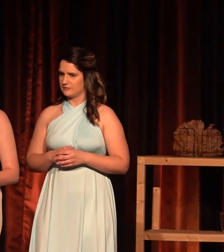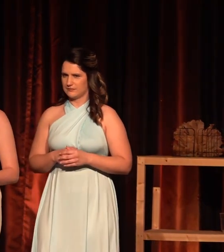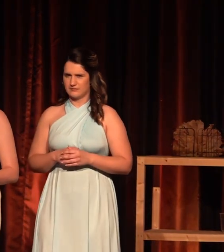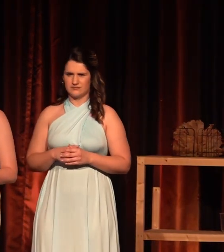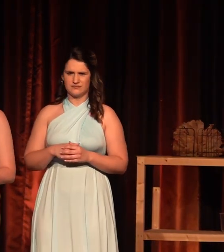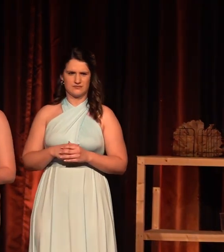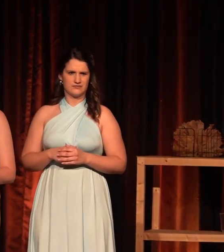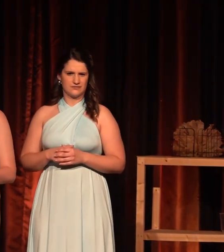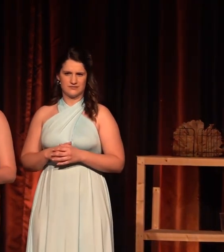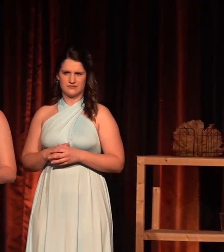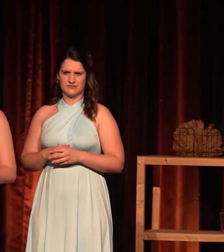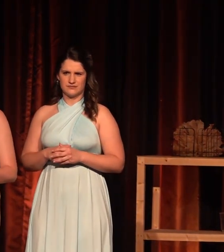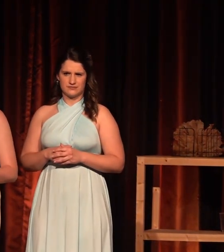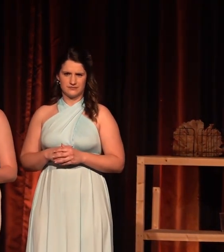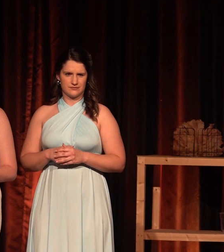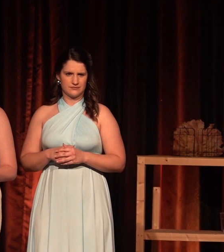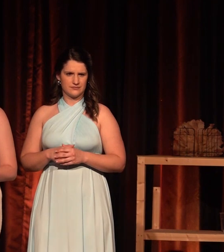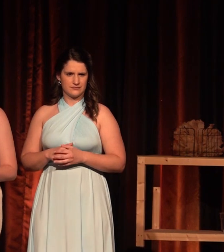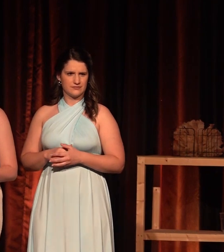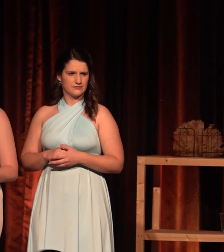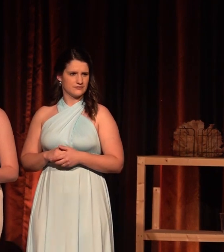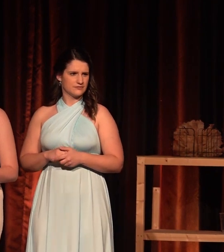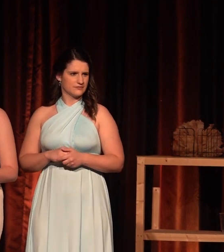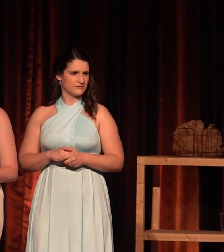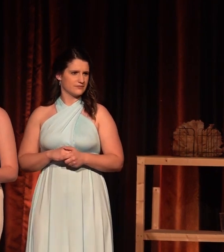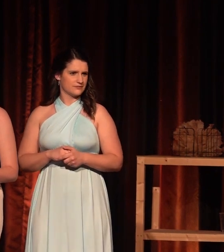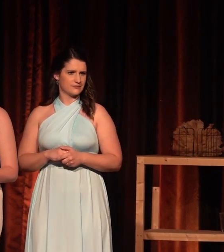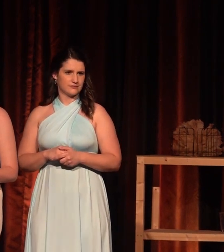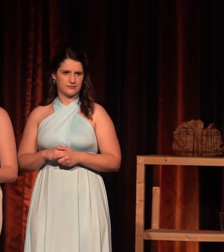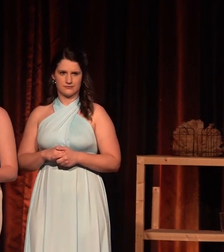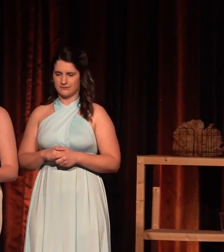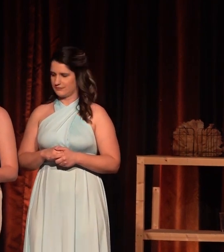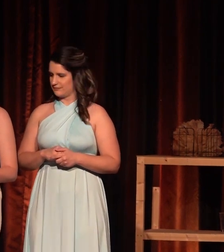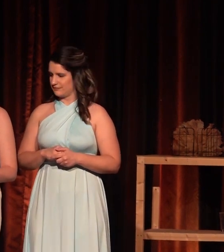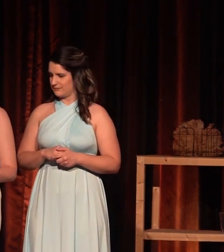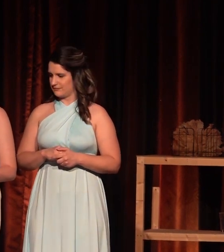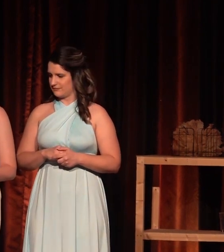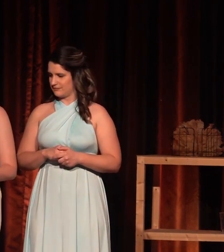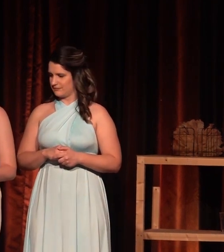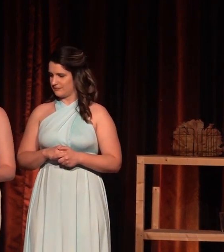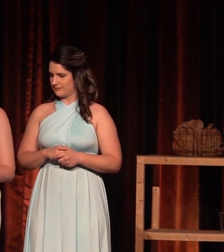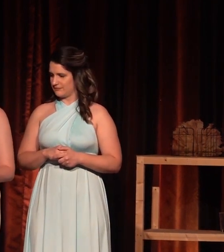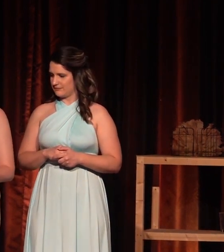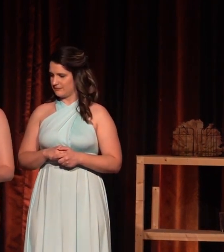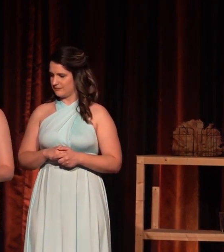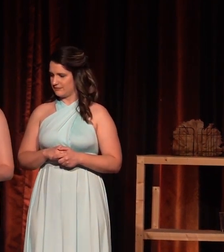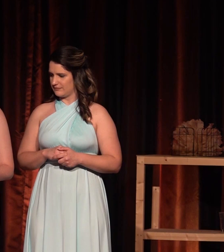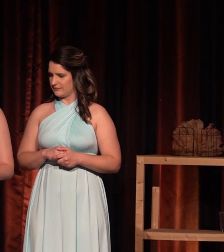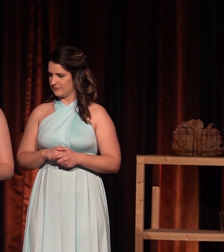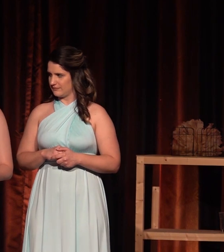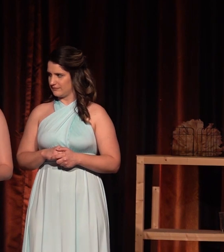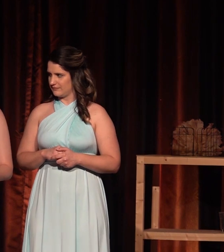Àngela Carrillo, Ainhoa Casanova, Mohamed El Moraquí, Maria Fernanda Fajardo, César Joaquín